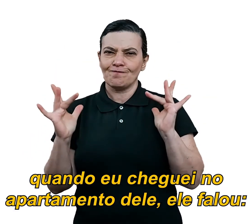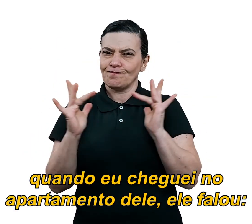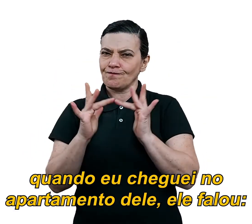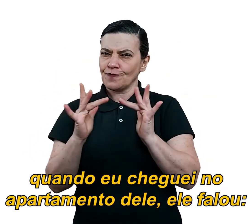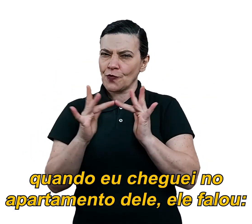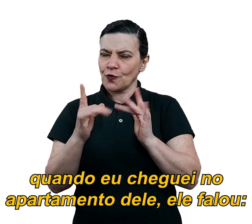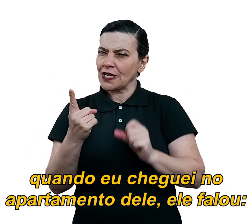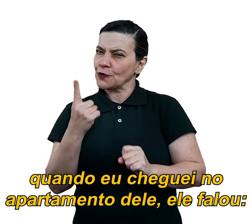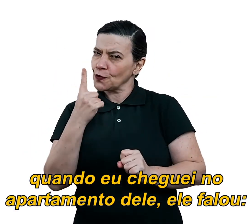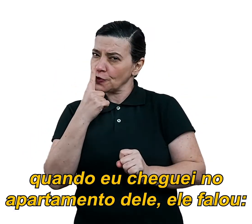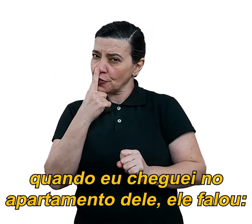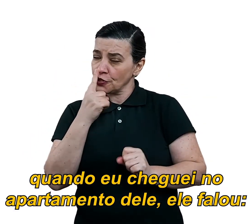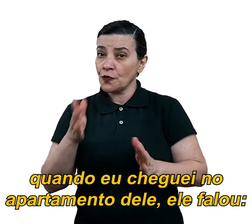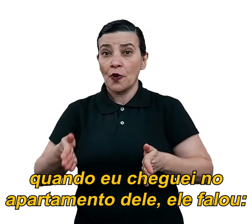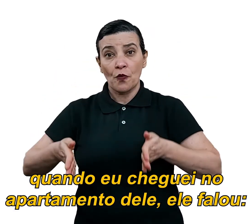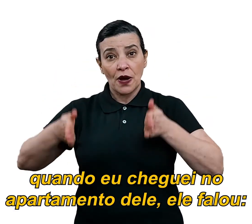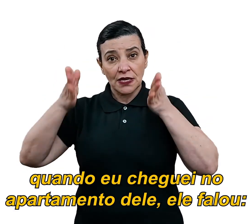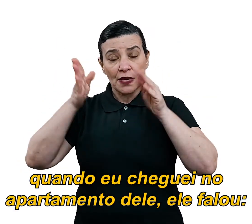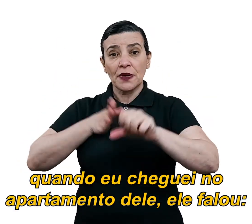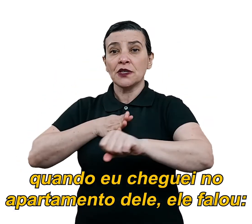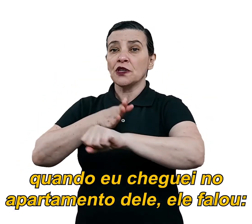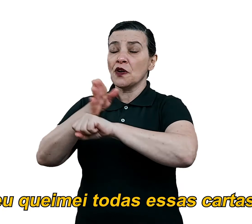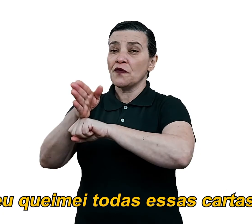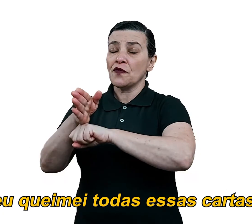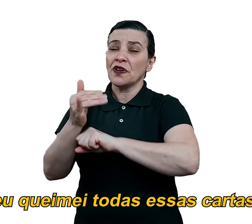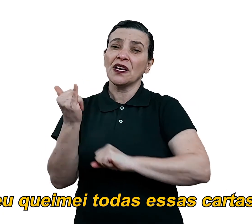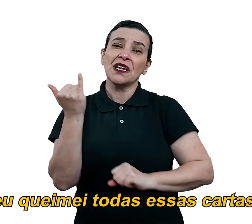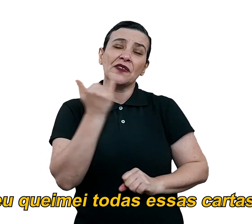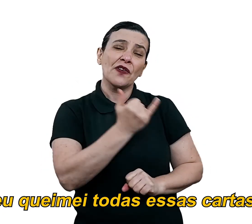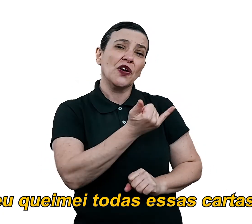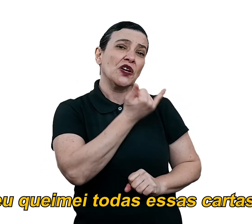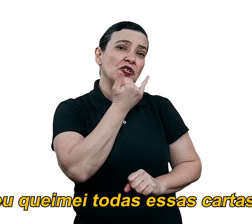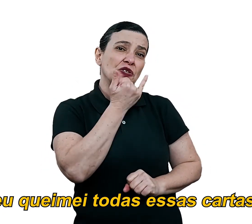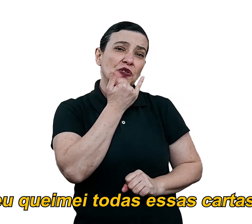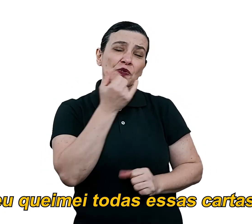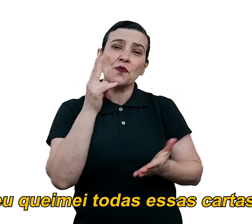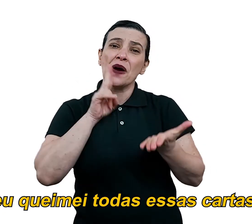íntimas, quando eu cheguei no apartamento dele, ele falou: Flim, eu queimei